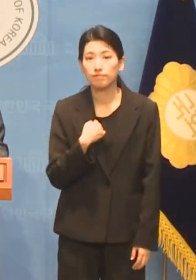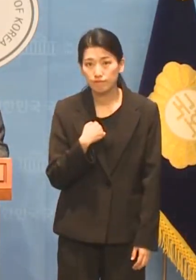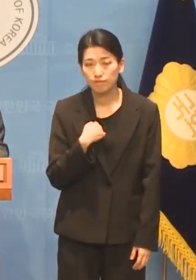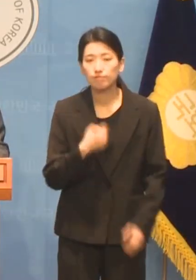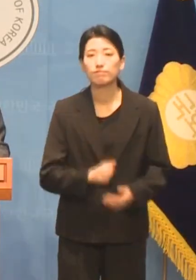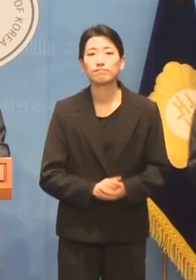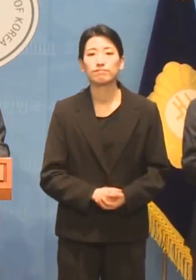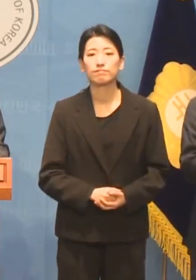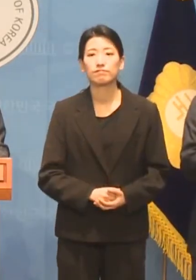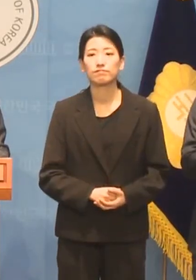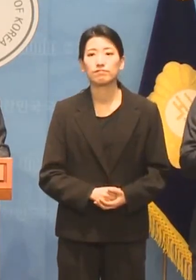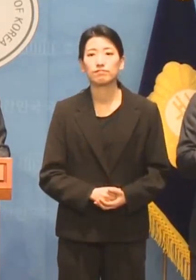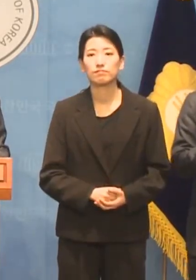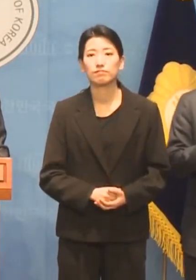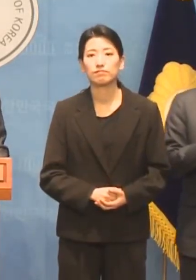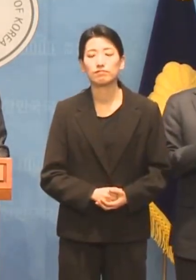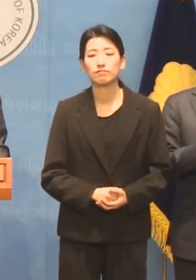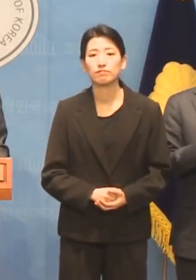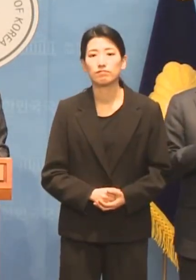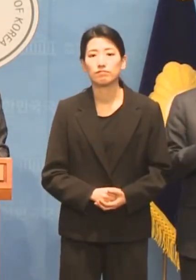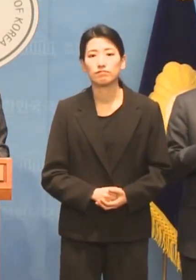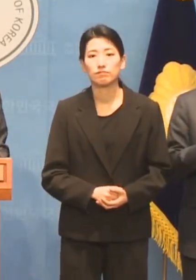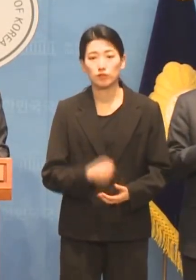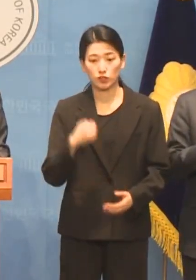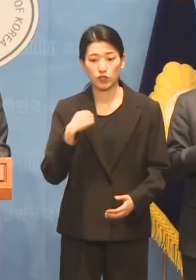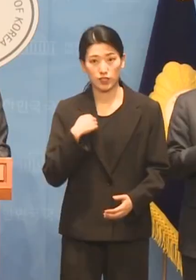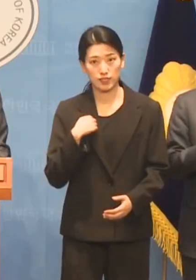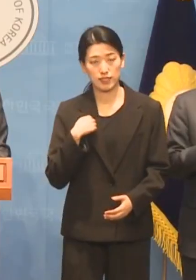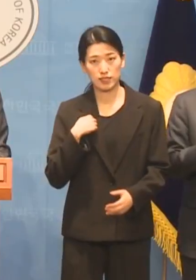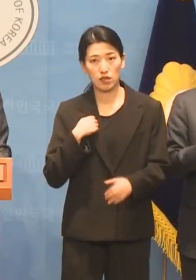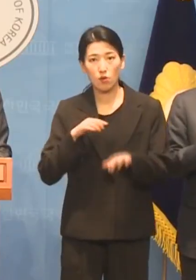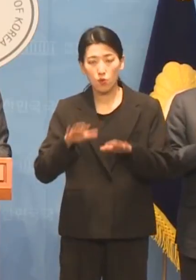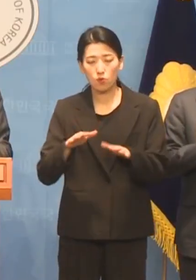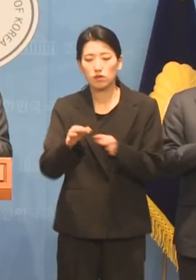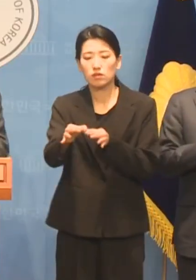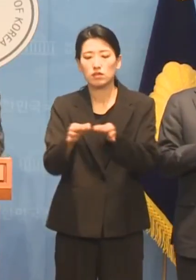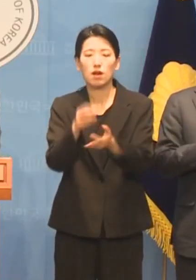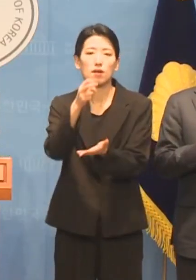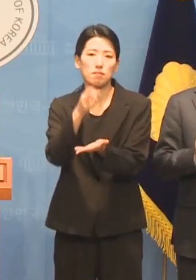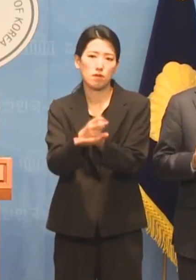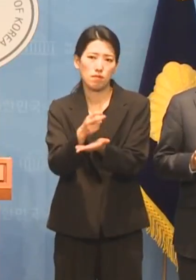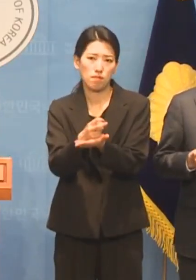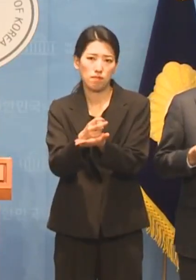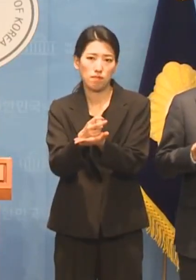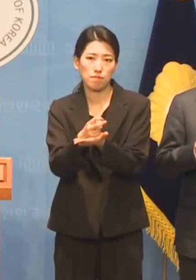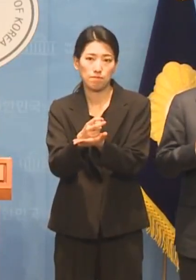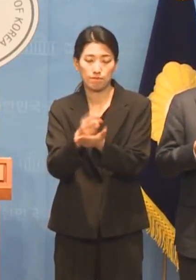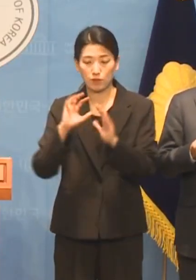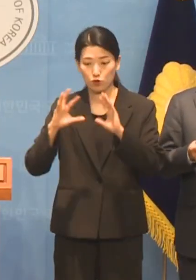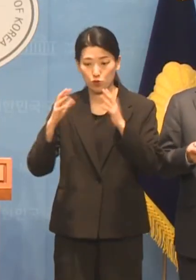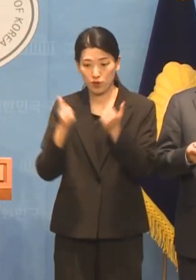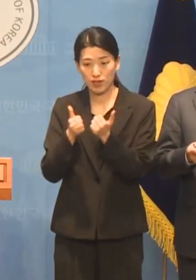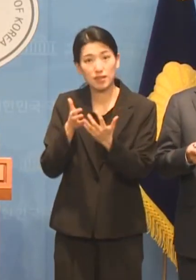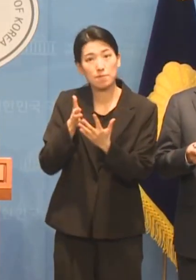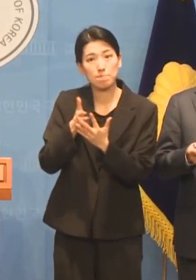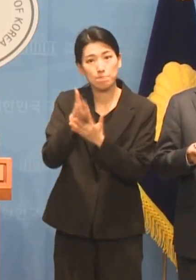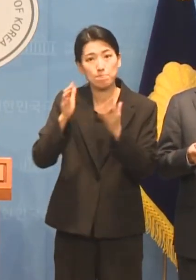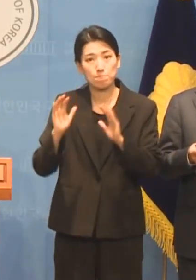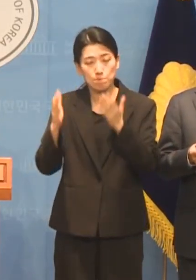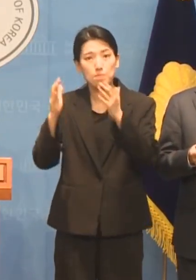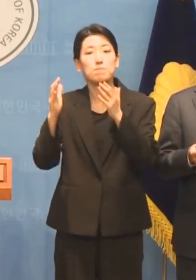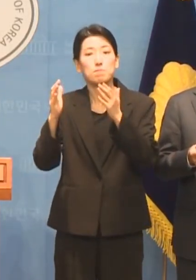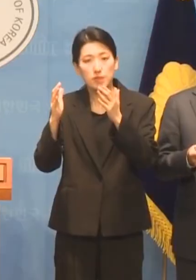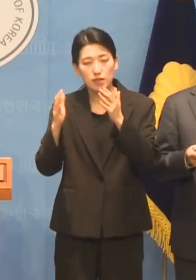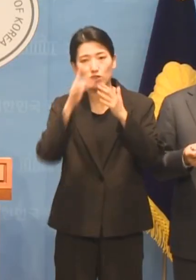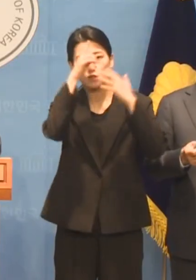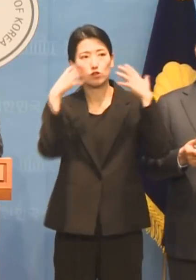주식시장 부활 활성화 TF에서 오늘 상법 개정안 이후 국회에서 정부로